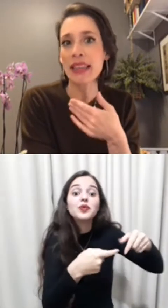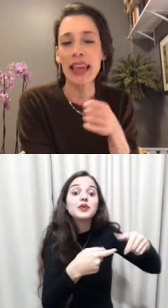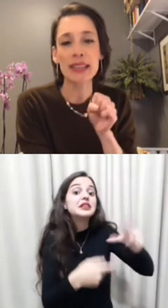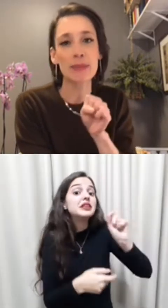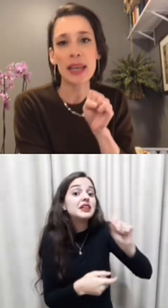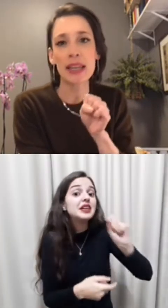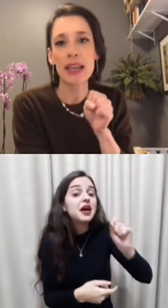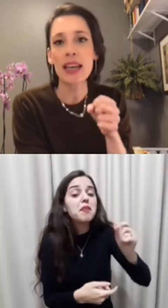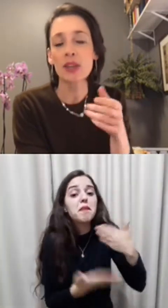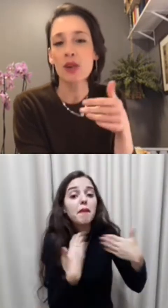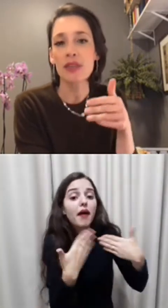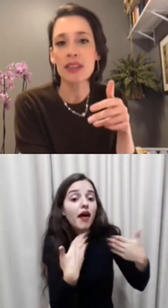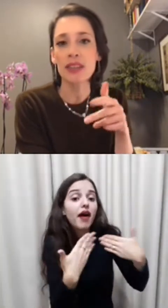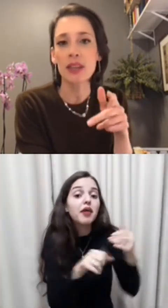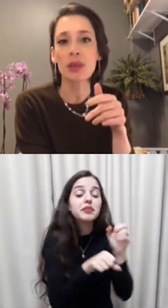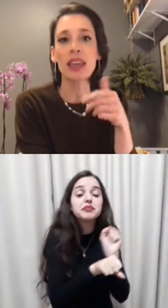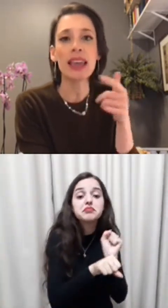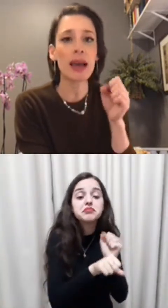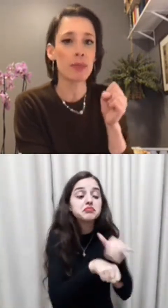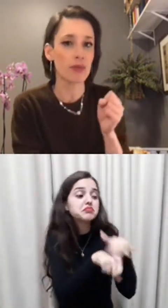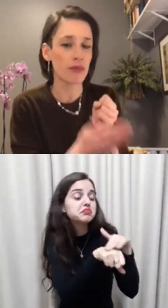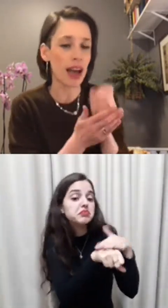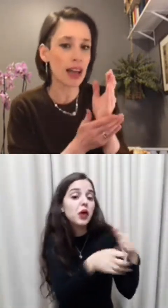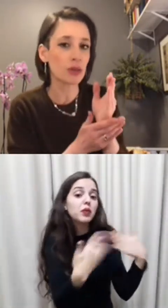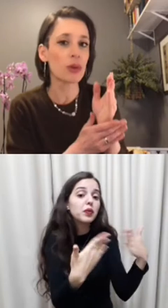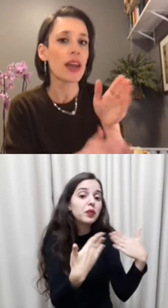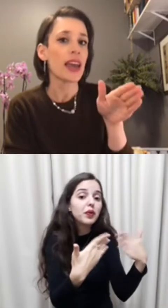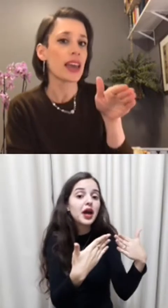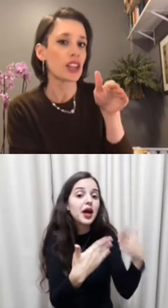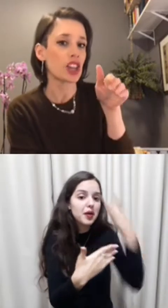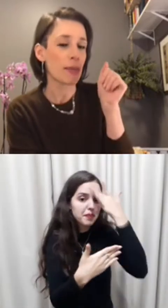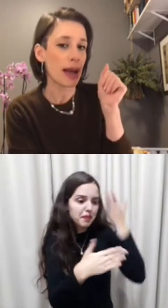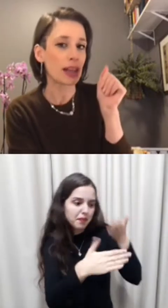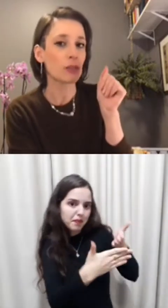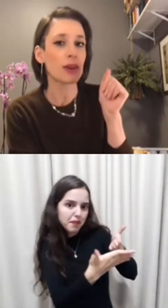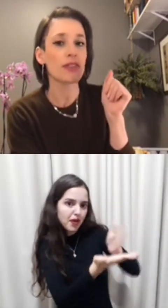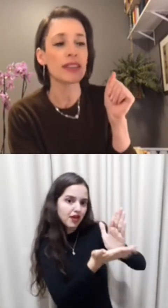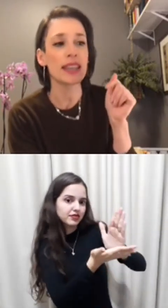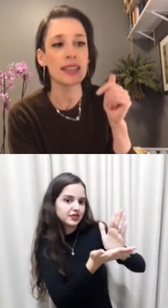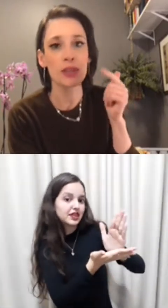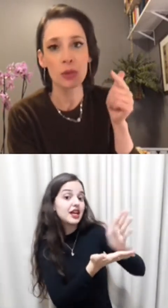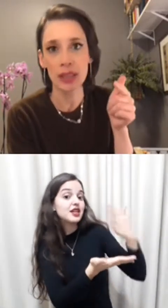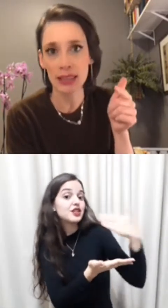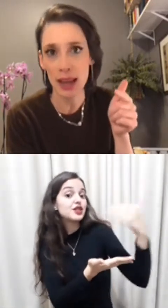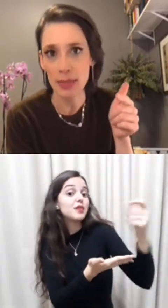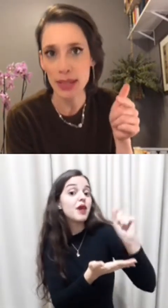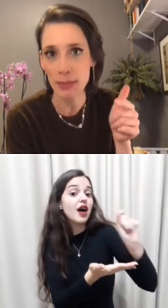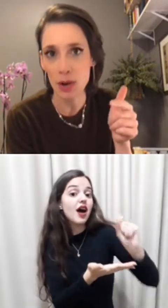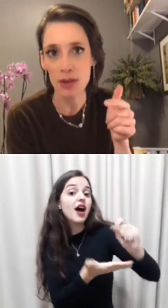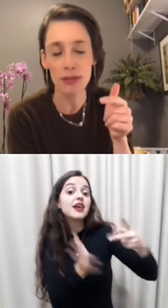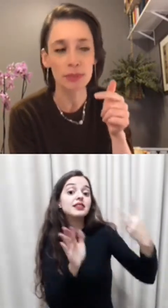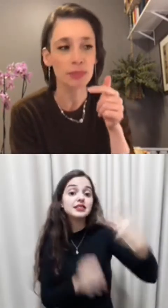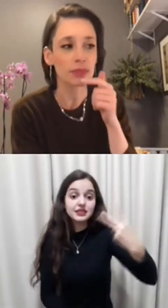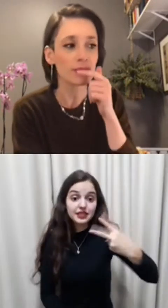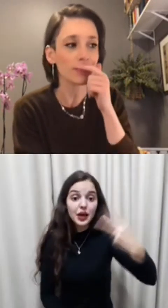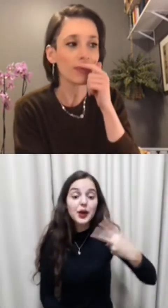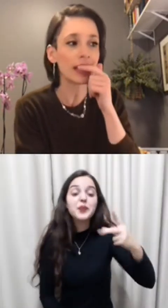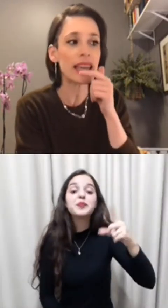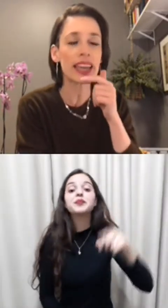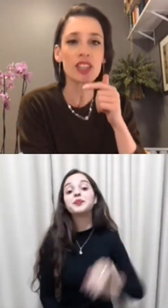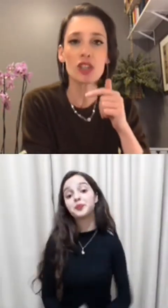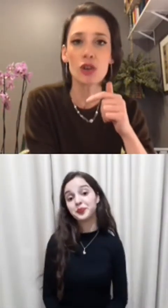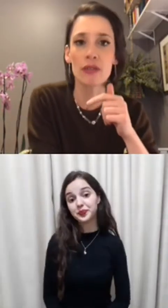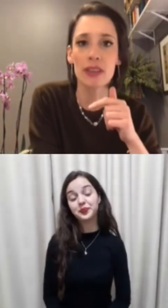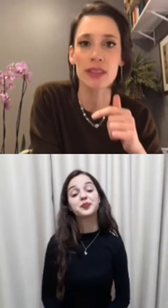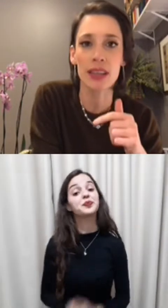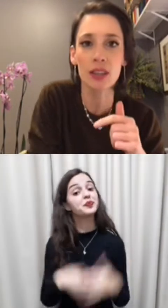ali, né, esperando, conversando. Quem é aprovado era chamado para fazer a segunda etapa da prova. E aí